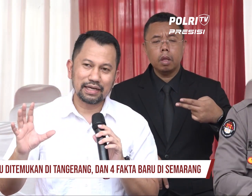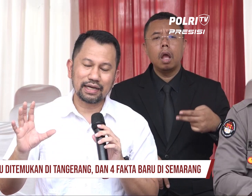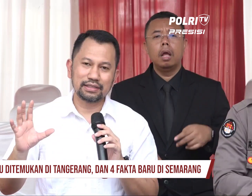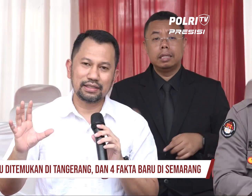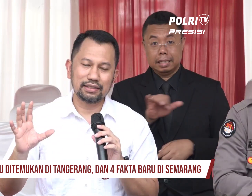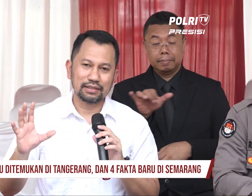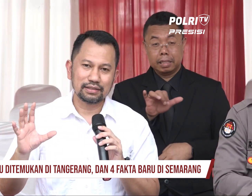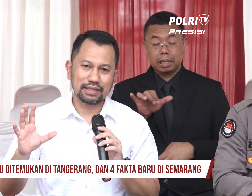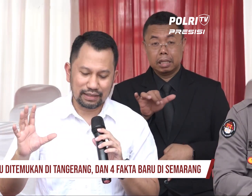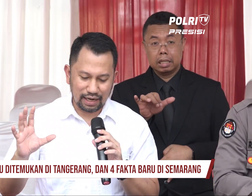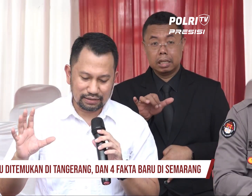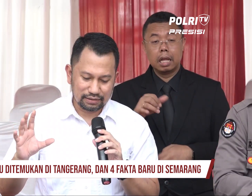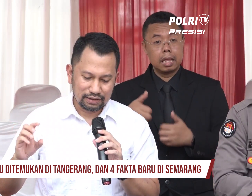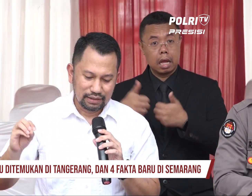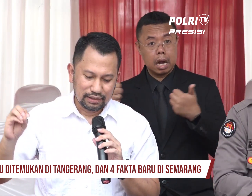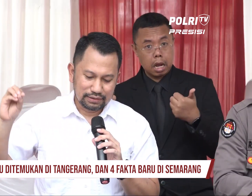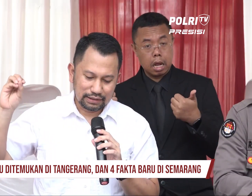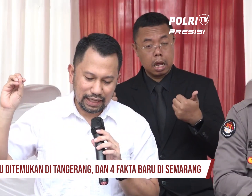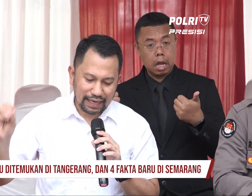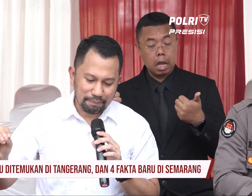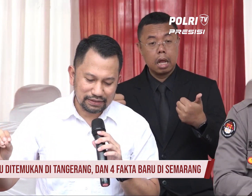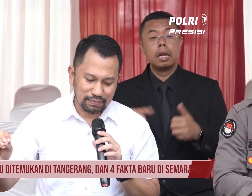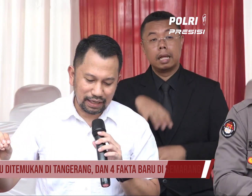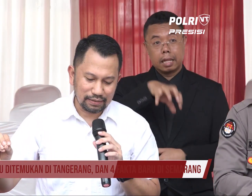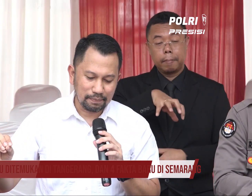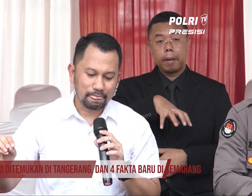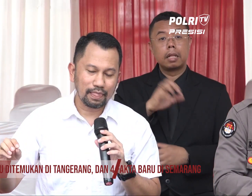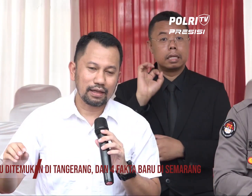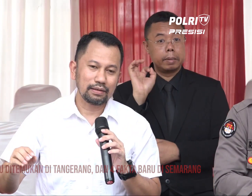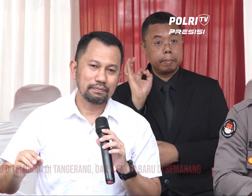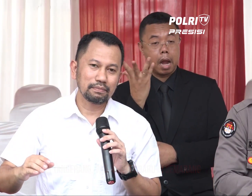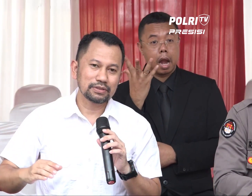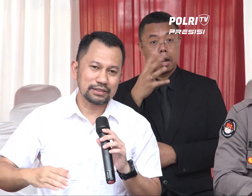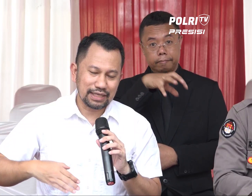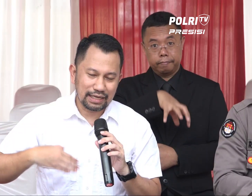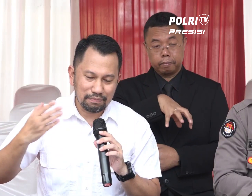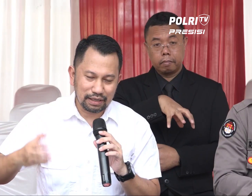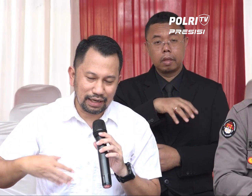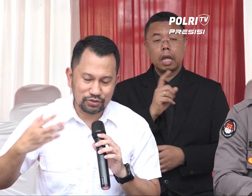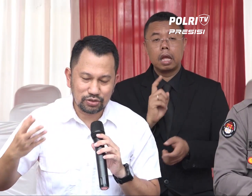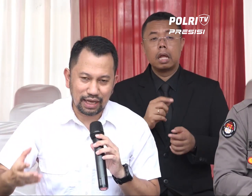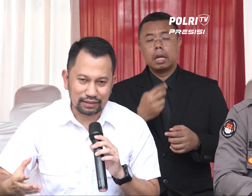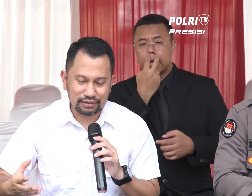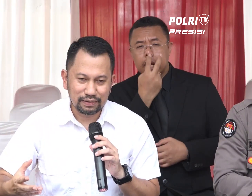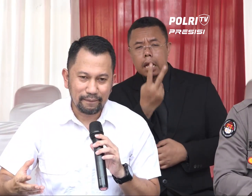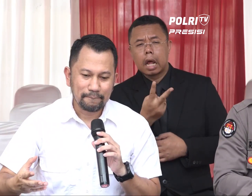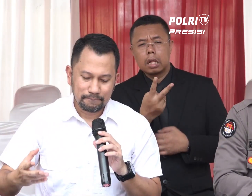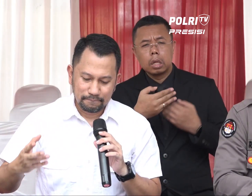sama dengan yang di Tangerang, di TKP Semarang secara